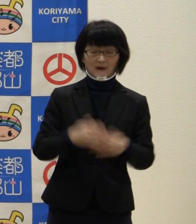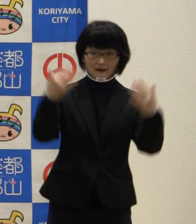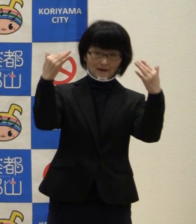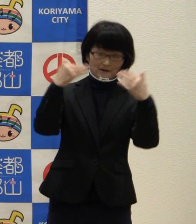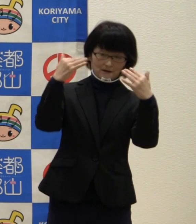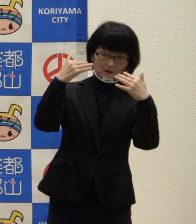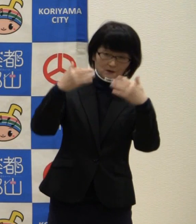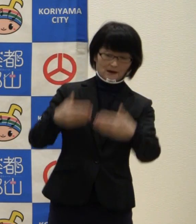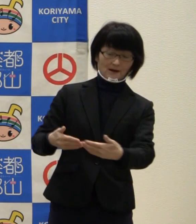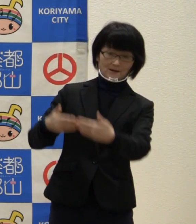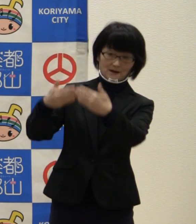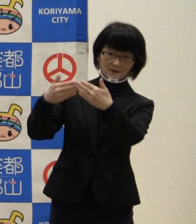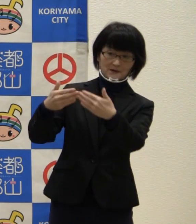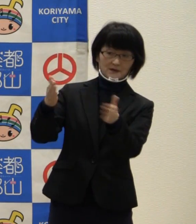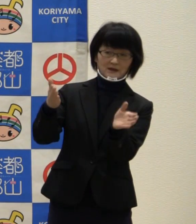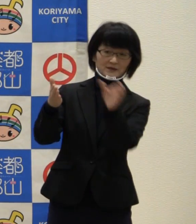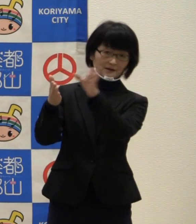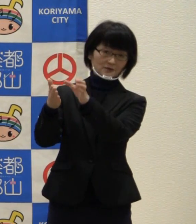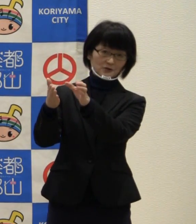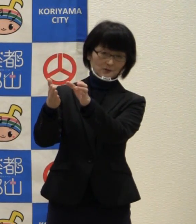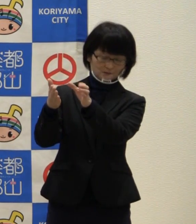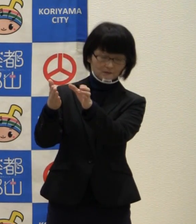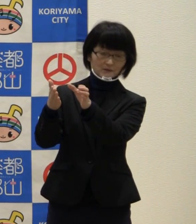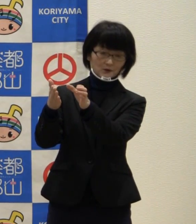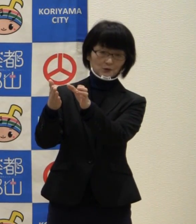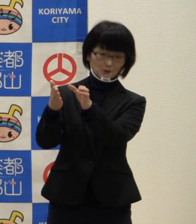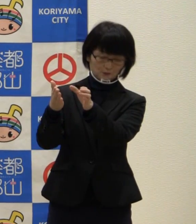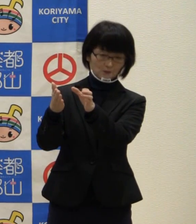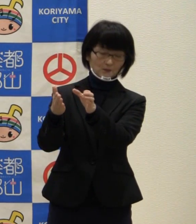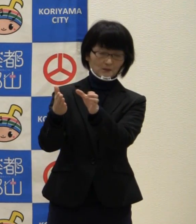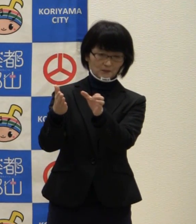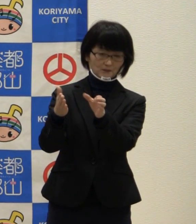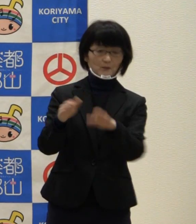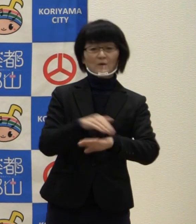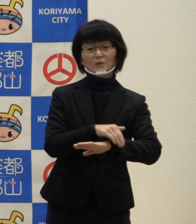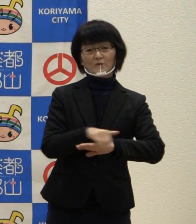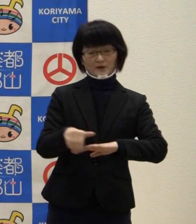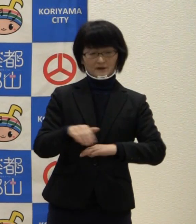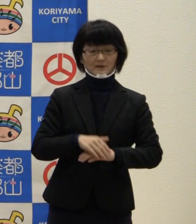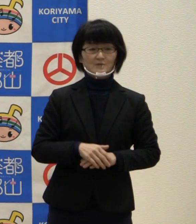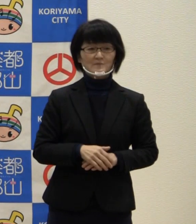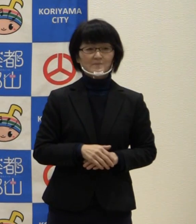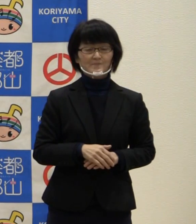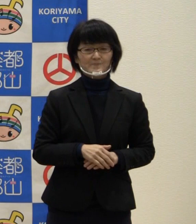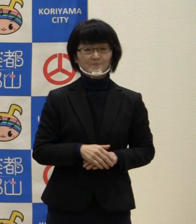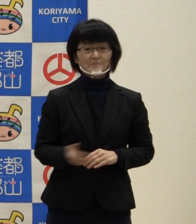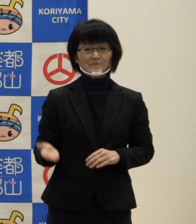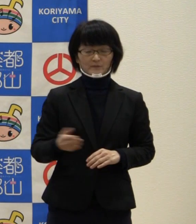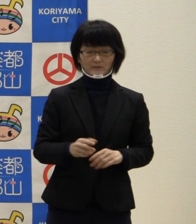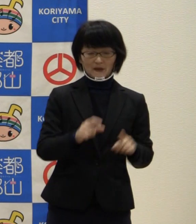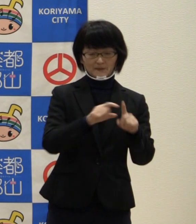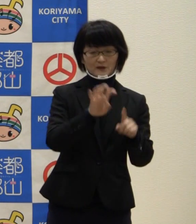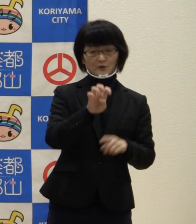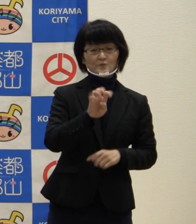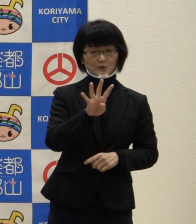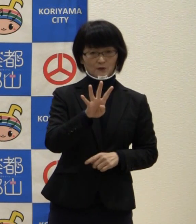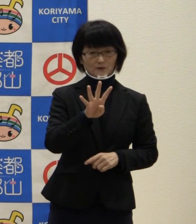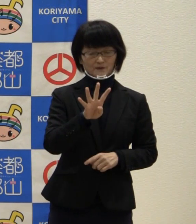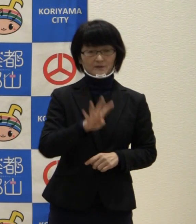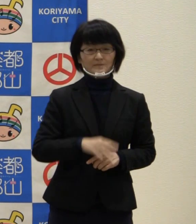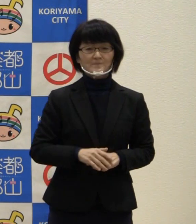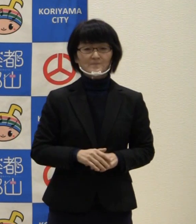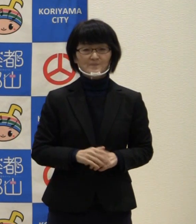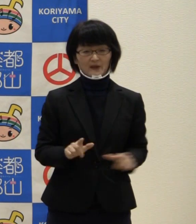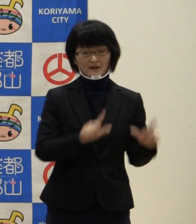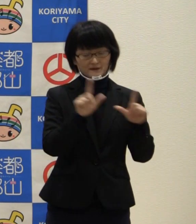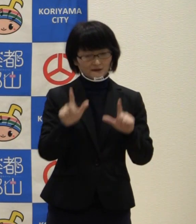補助金も予定するもので可能にするものでございます。次が44ページ生活困窮